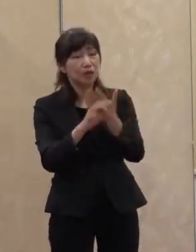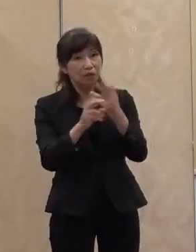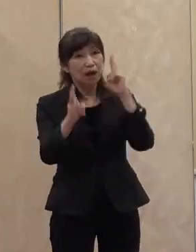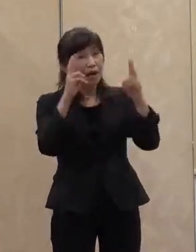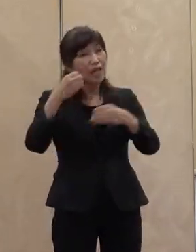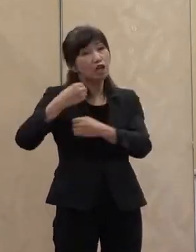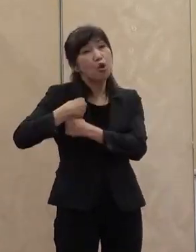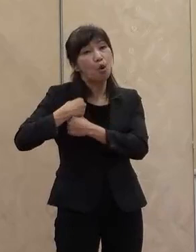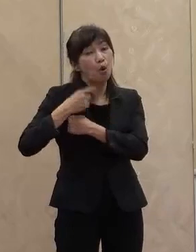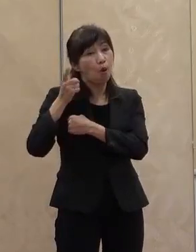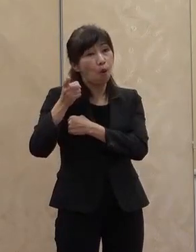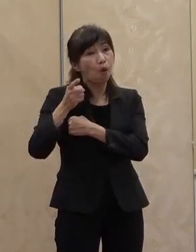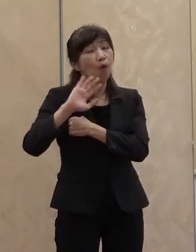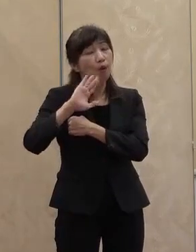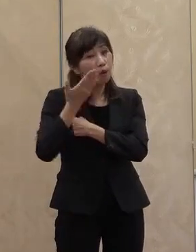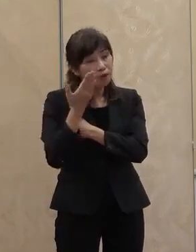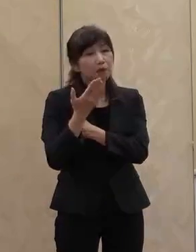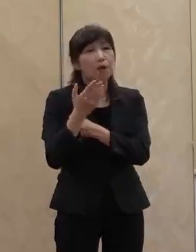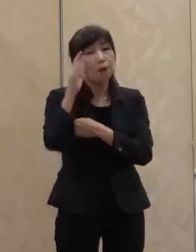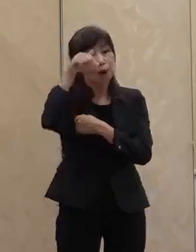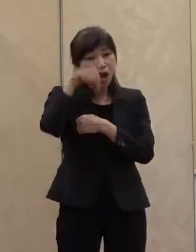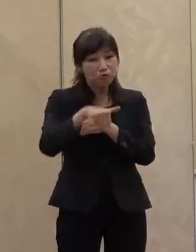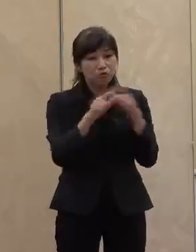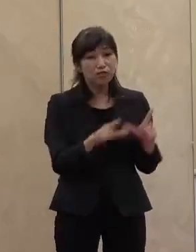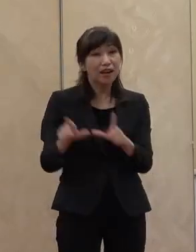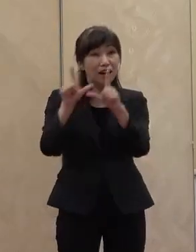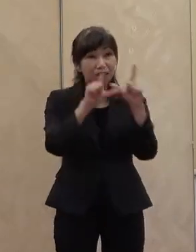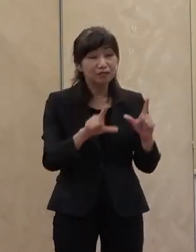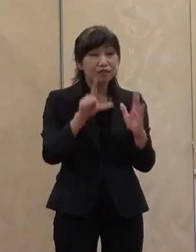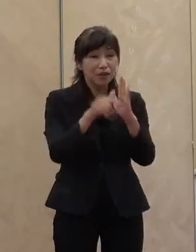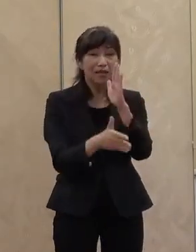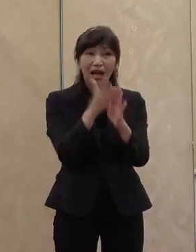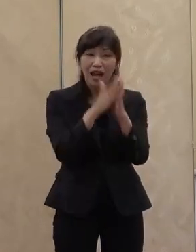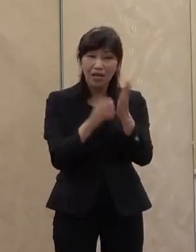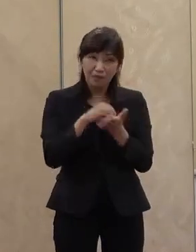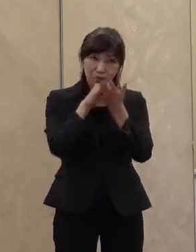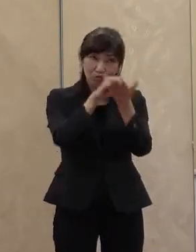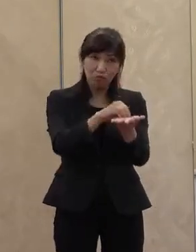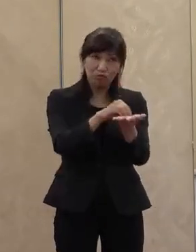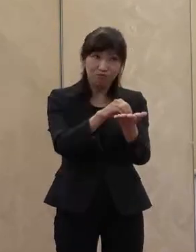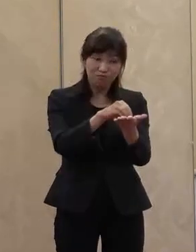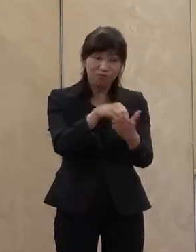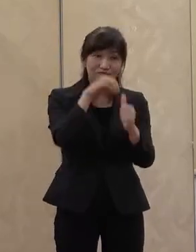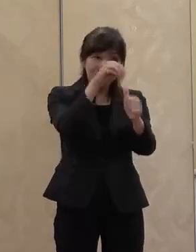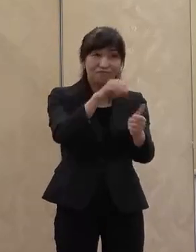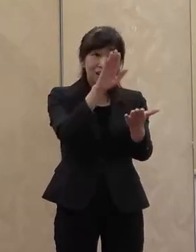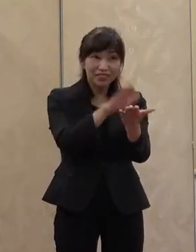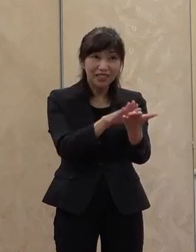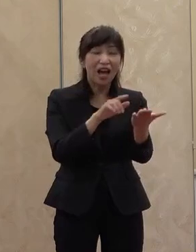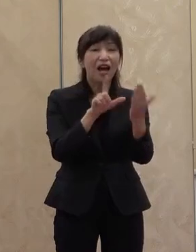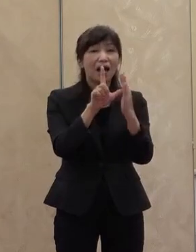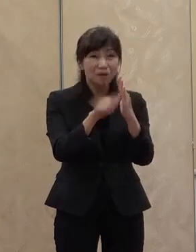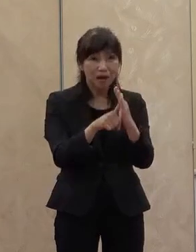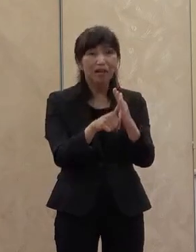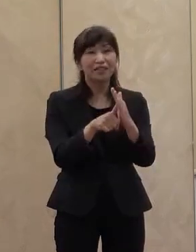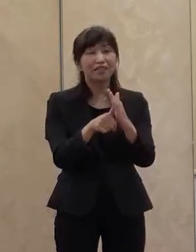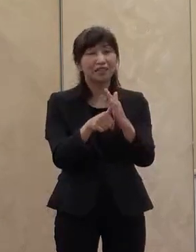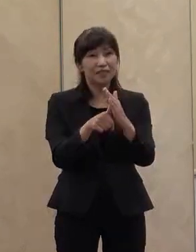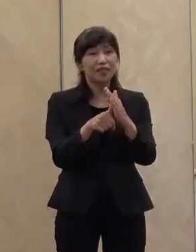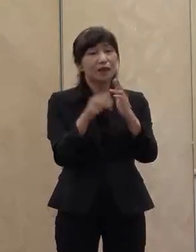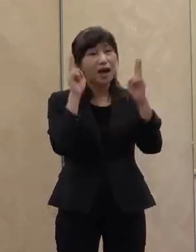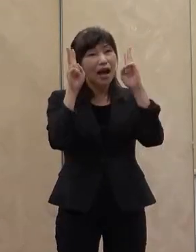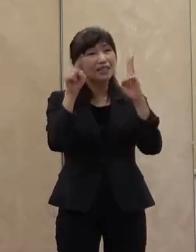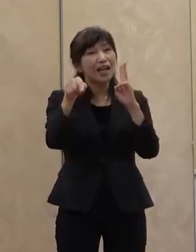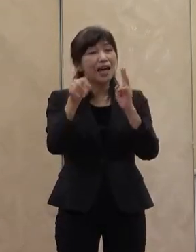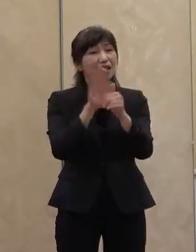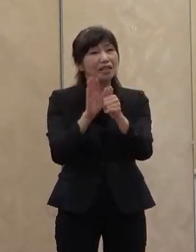、それ再就職をしたら、その我々としてはその例えば兵庫だったら兵庫の事業者に対してもこのお支払いはすると、まあ、ただ